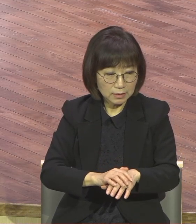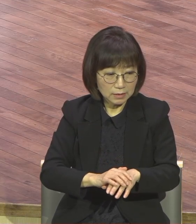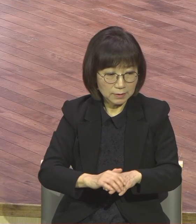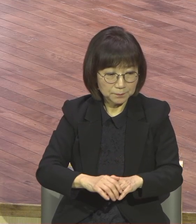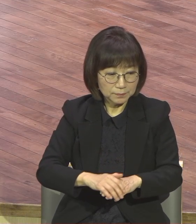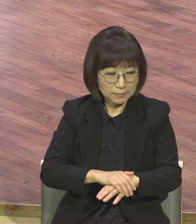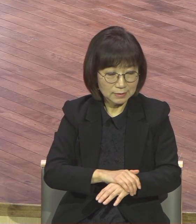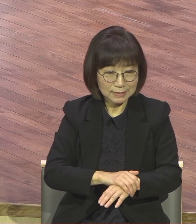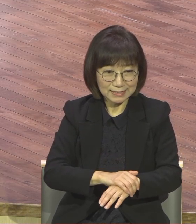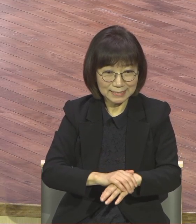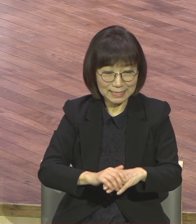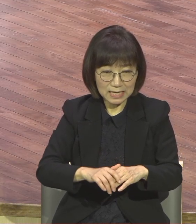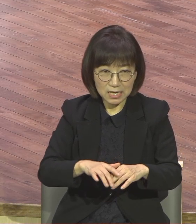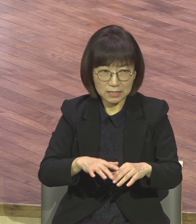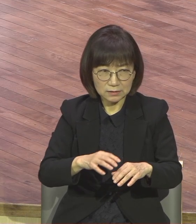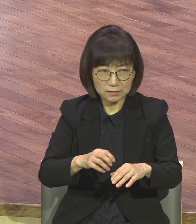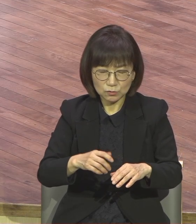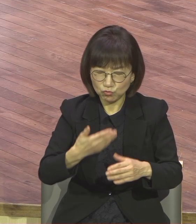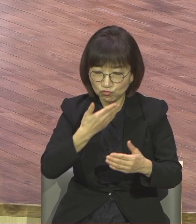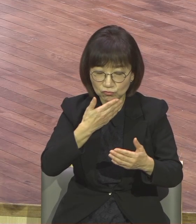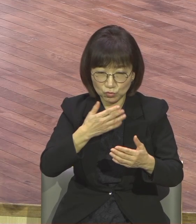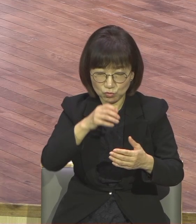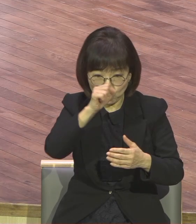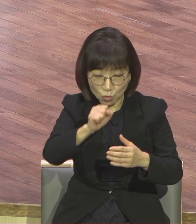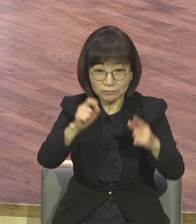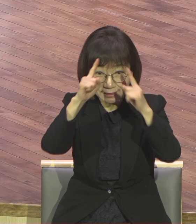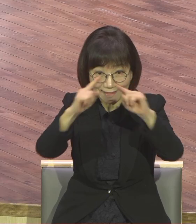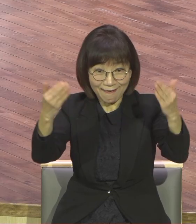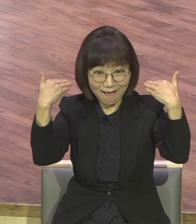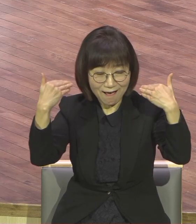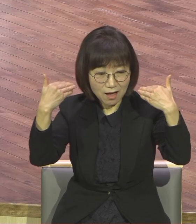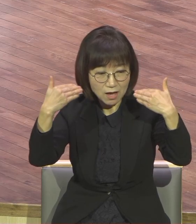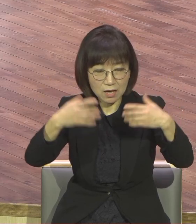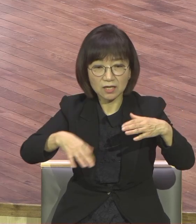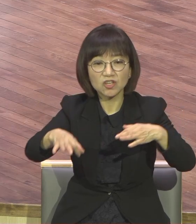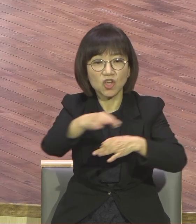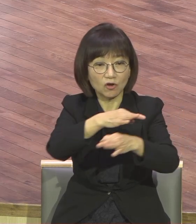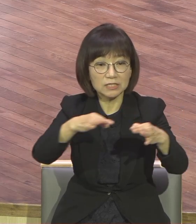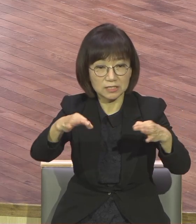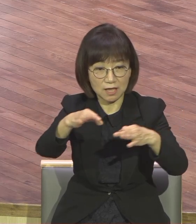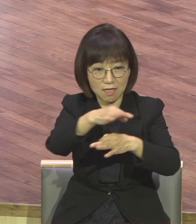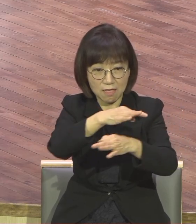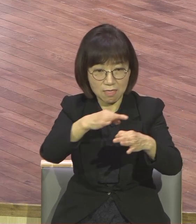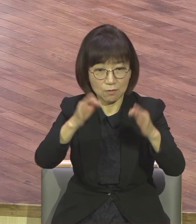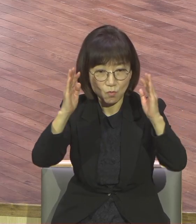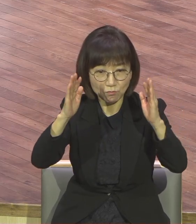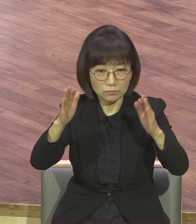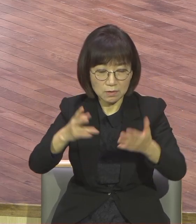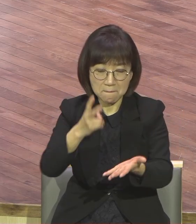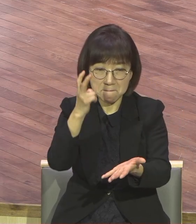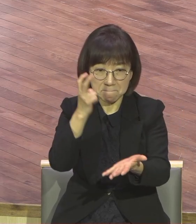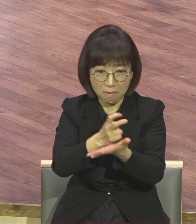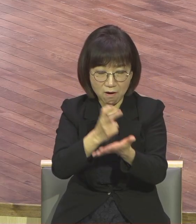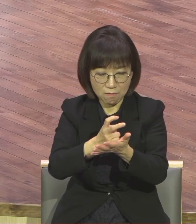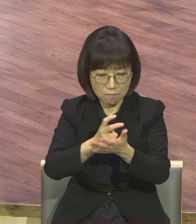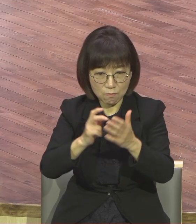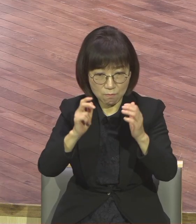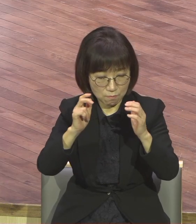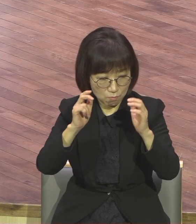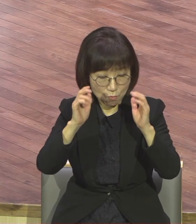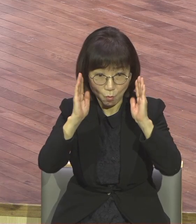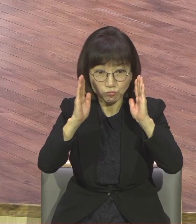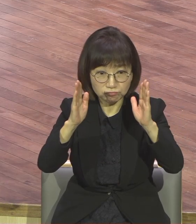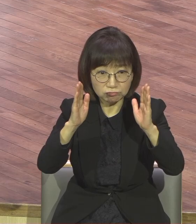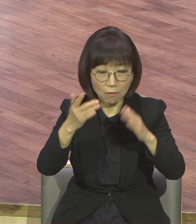국립경제학 우리나라 서울대 경제과 나왔어요. 그리고 거기서 법학을 공부 석사예요. 최고 엘리트예요. 이